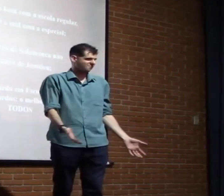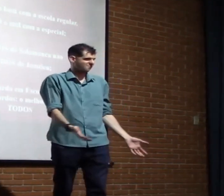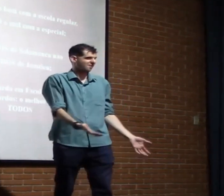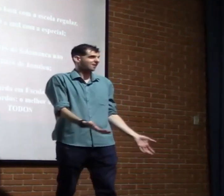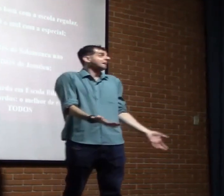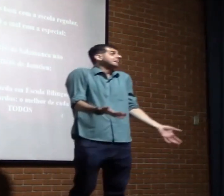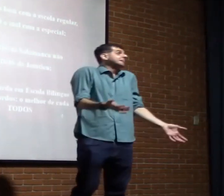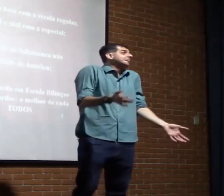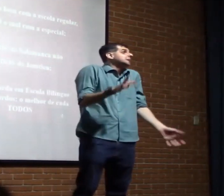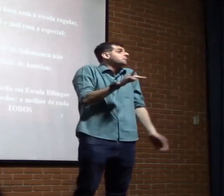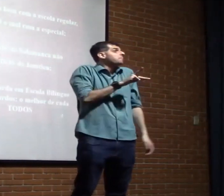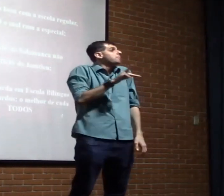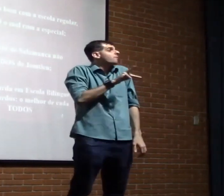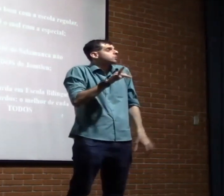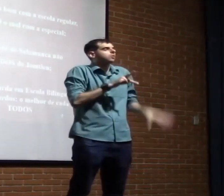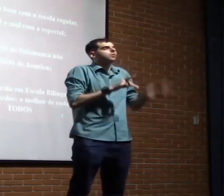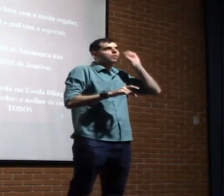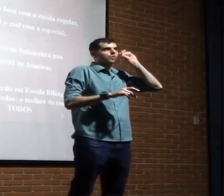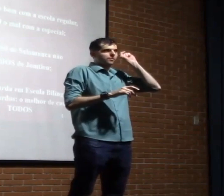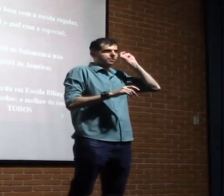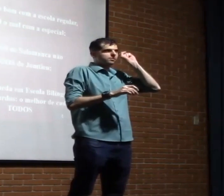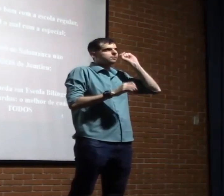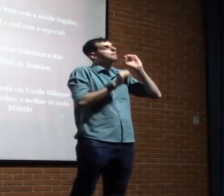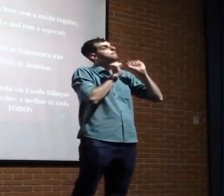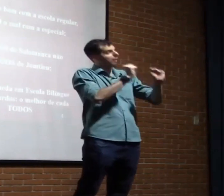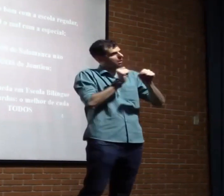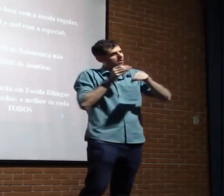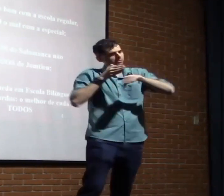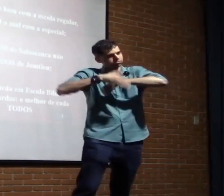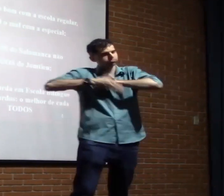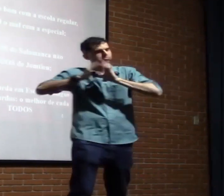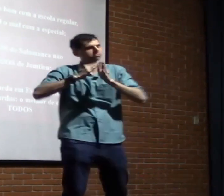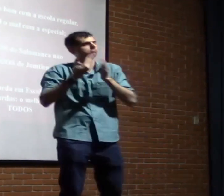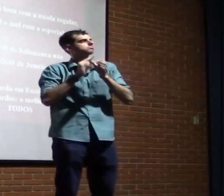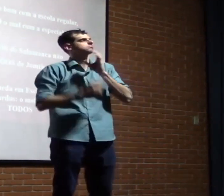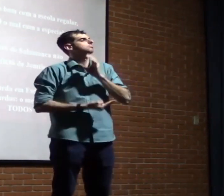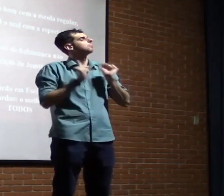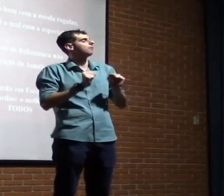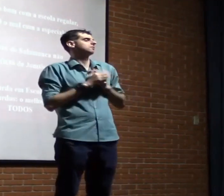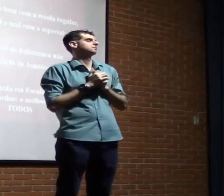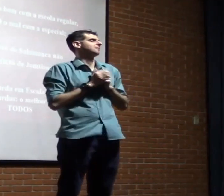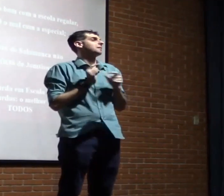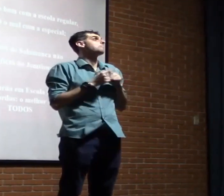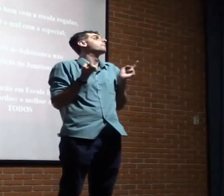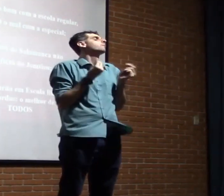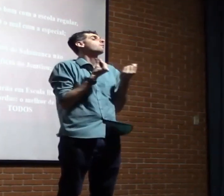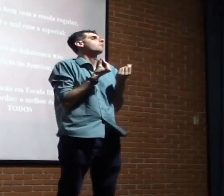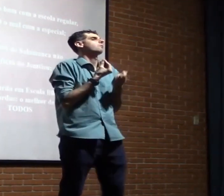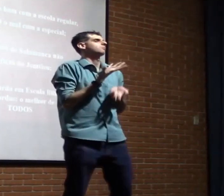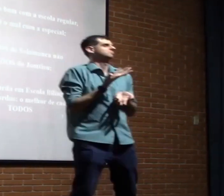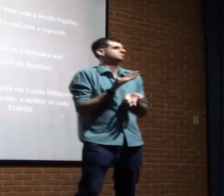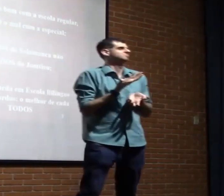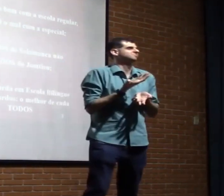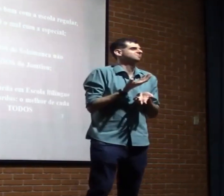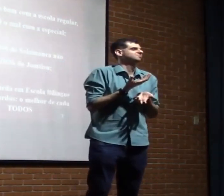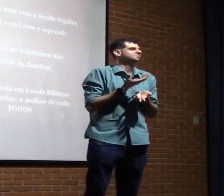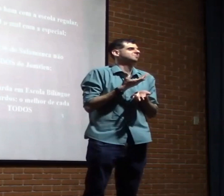né? Criar esse modelo positivo como profissional surdo ocupando esse espaço também, né? Os ouvintes, não tem problema que os ouvintes